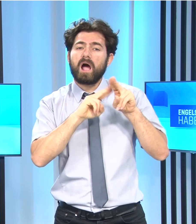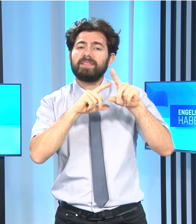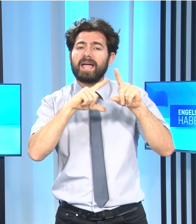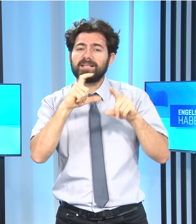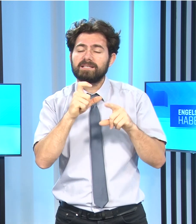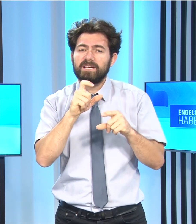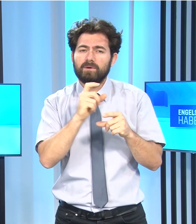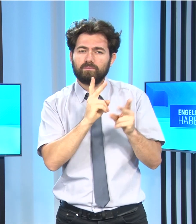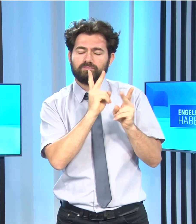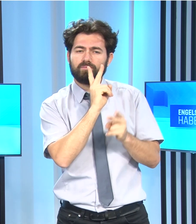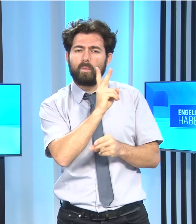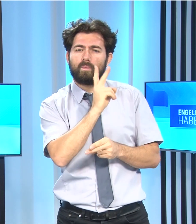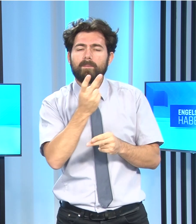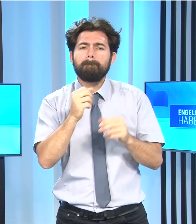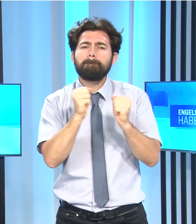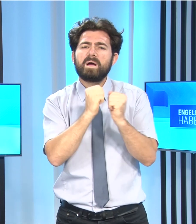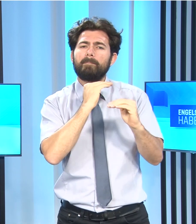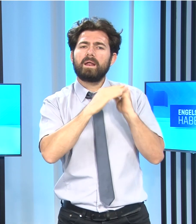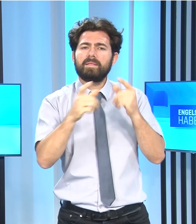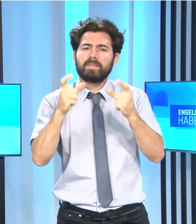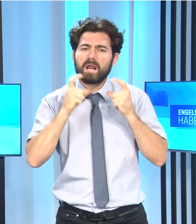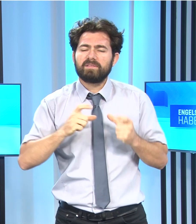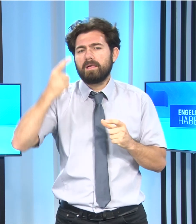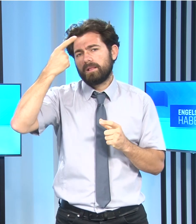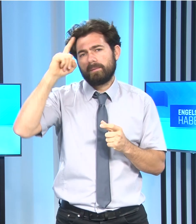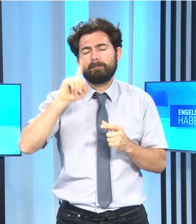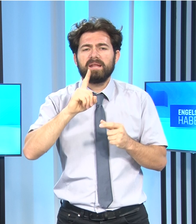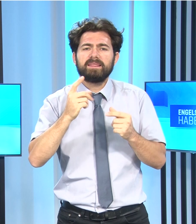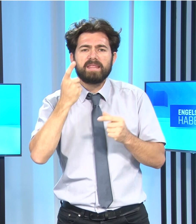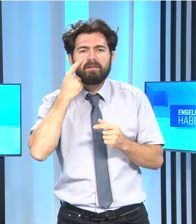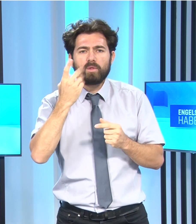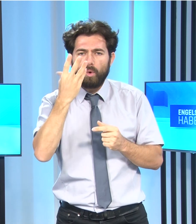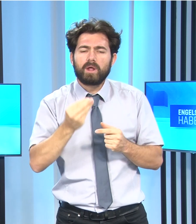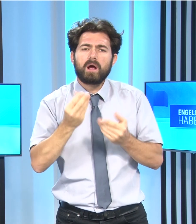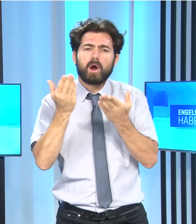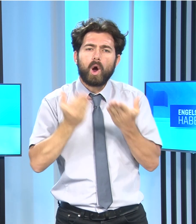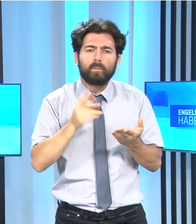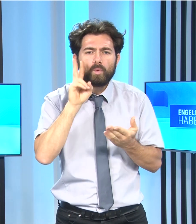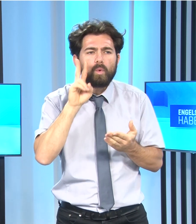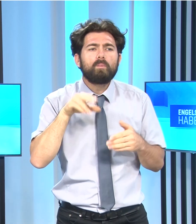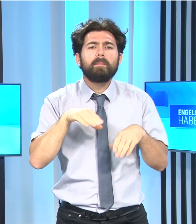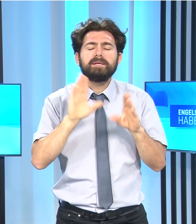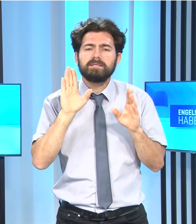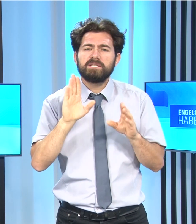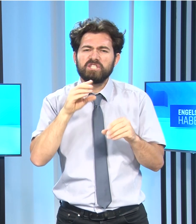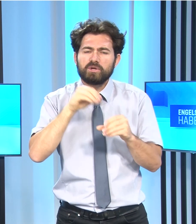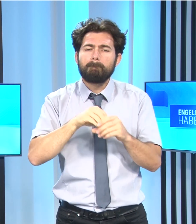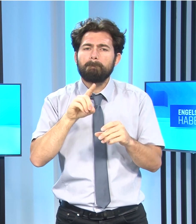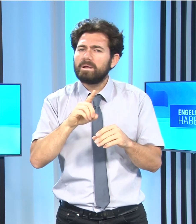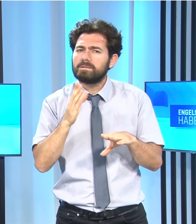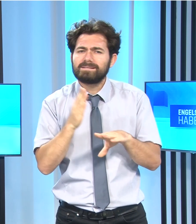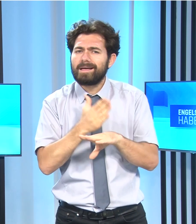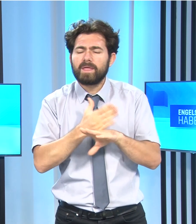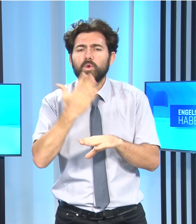Cumhuriyeti'nin Birleşmiş Milletler tarafından bağımsız bir devlet olarak kabul edilememesi için hiçbir